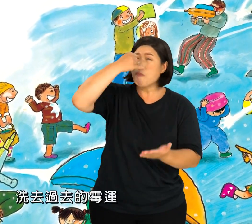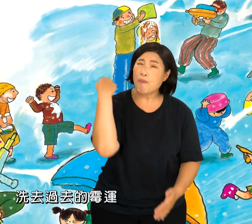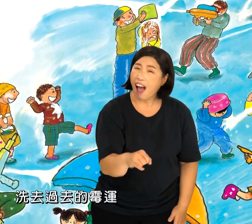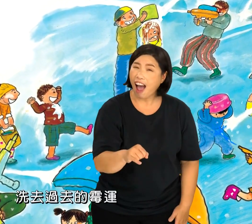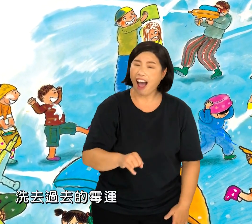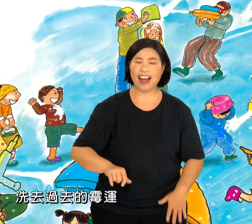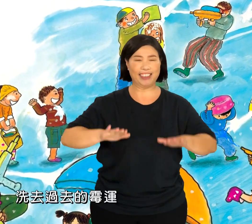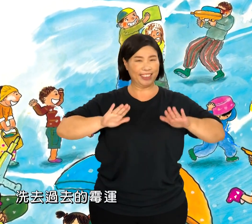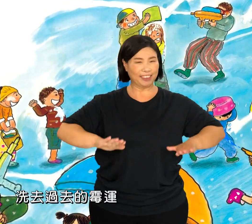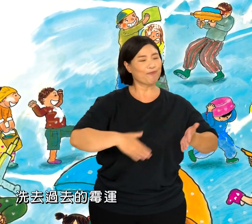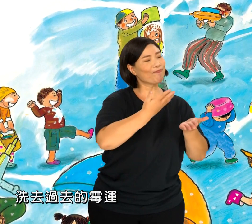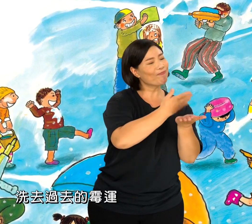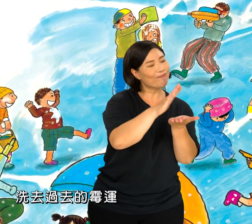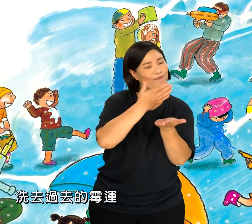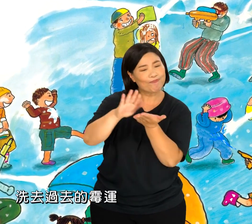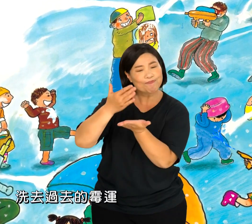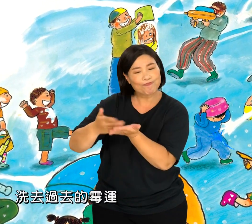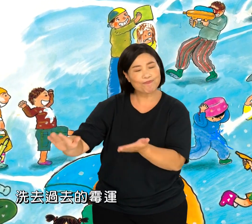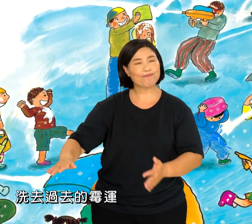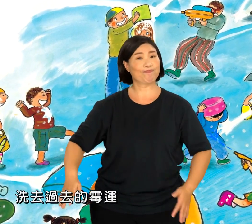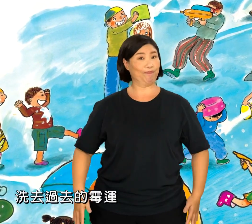洗去过去的霉运，